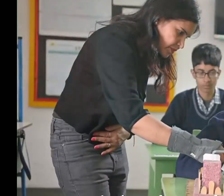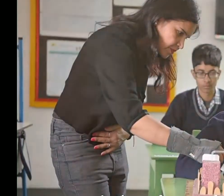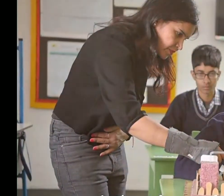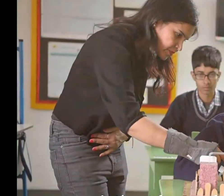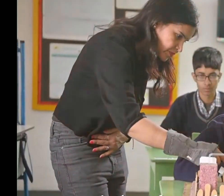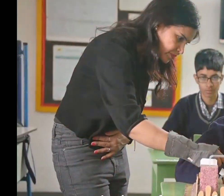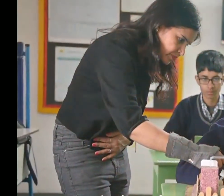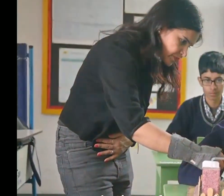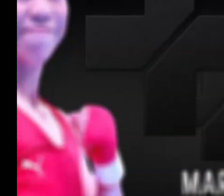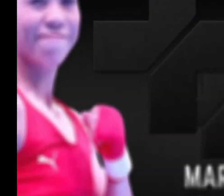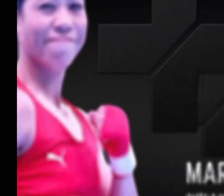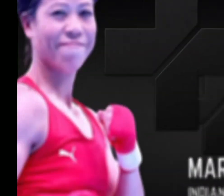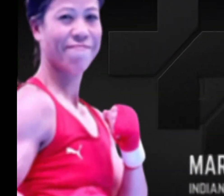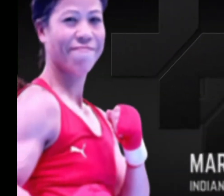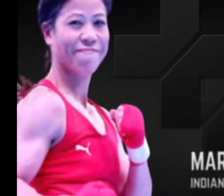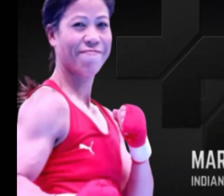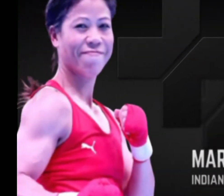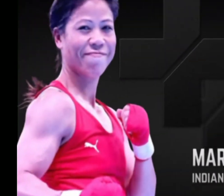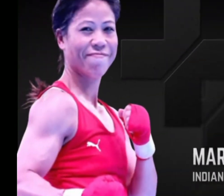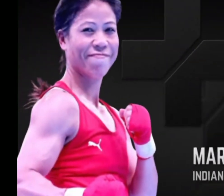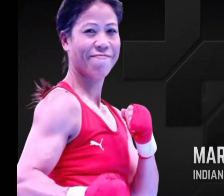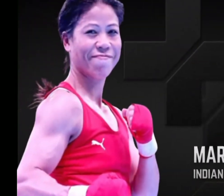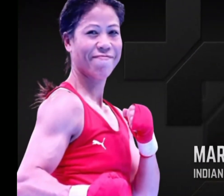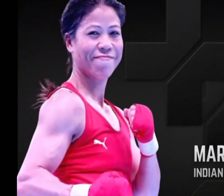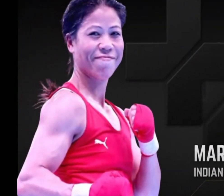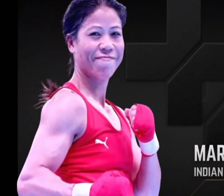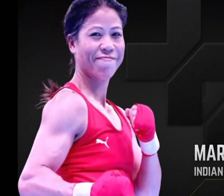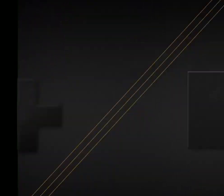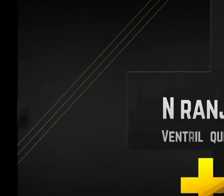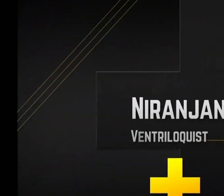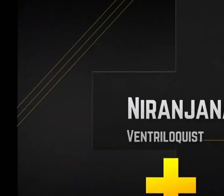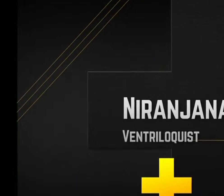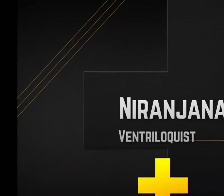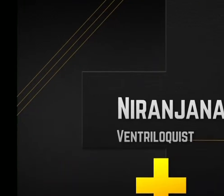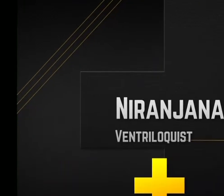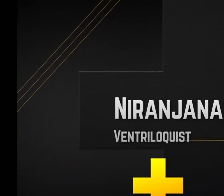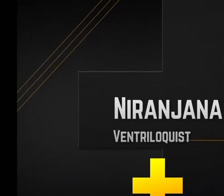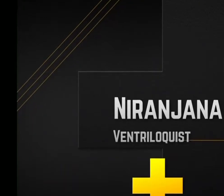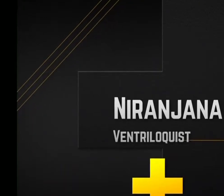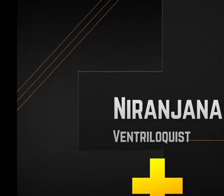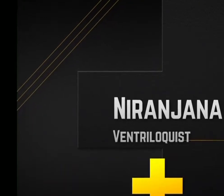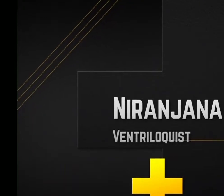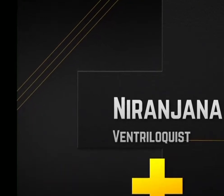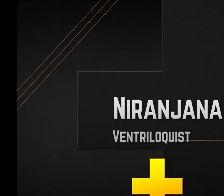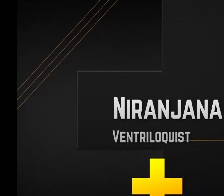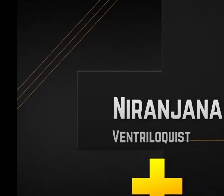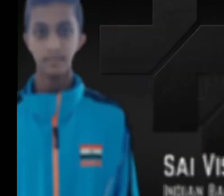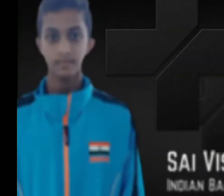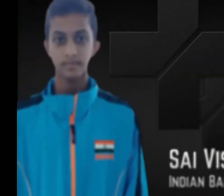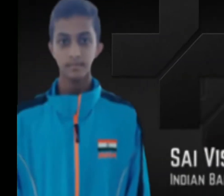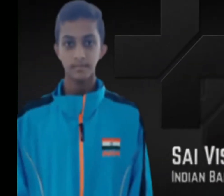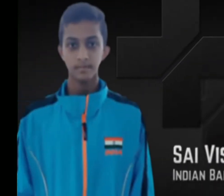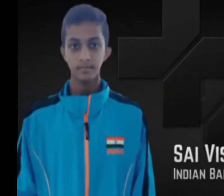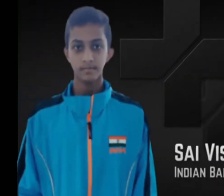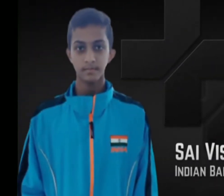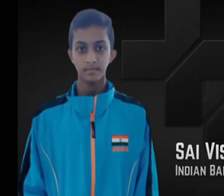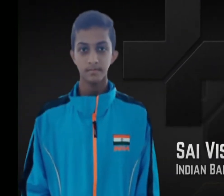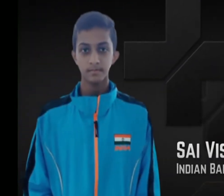चुने। हम अपना दीपक स्वयं बने हम, अपना